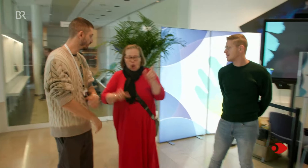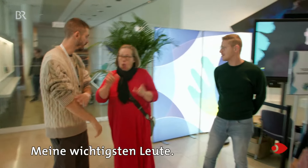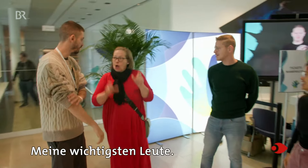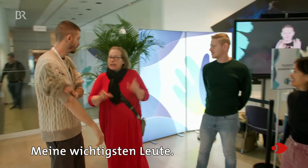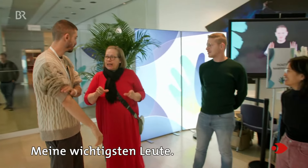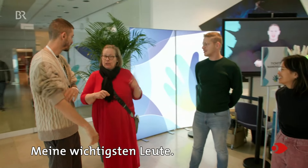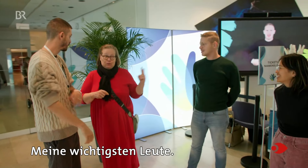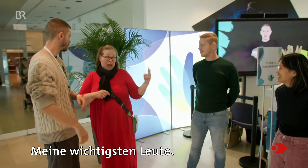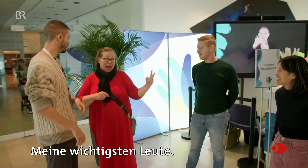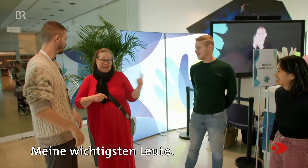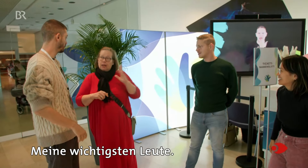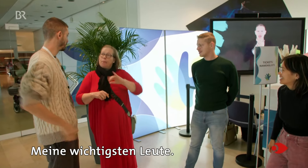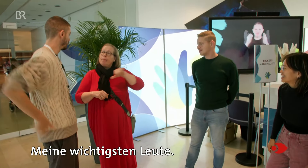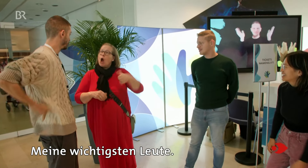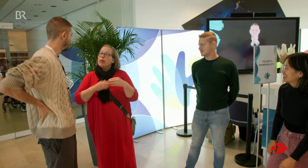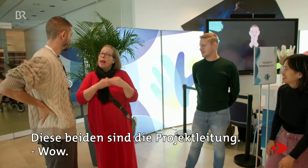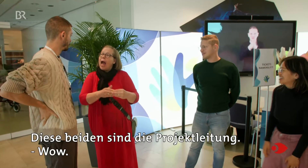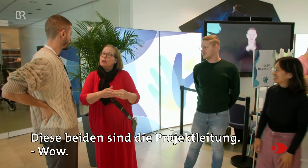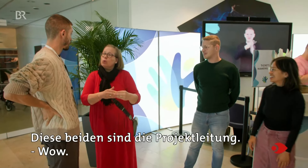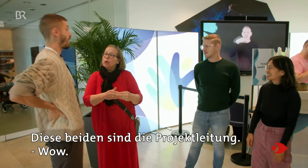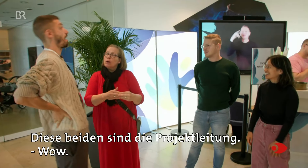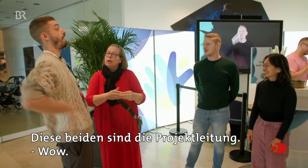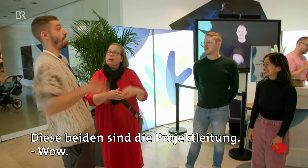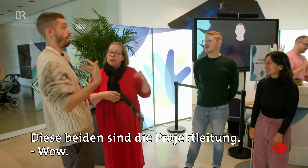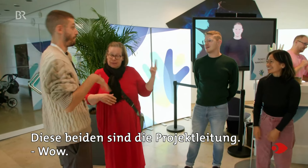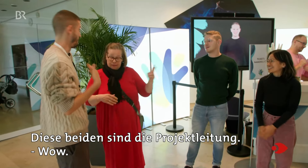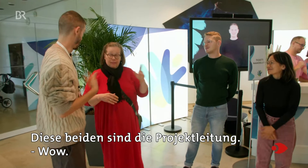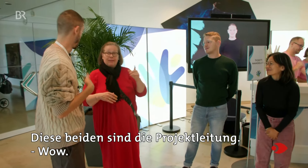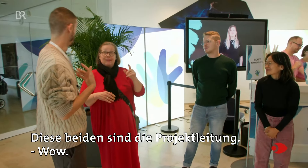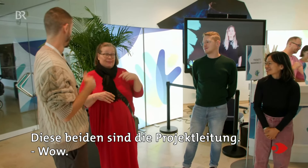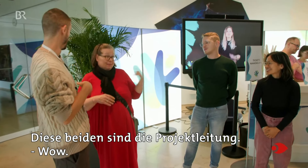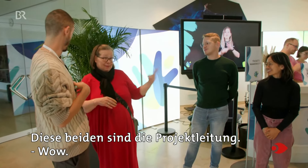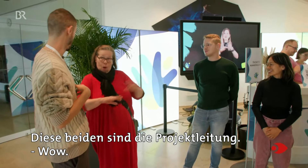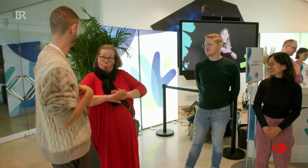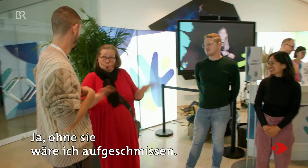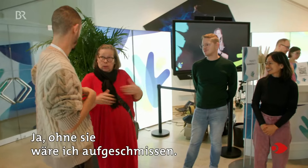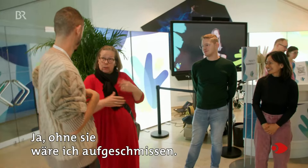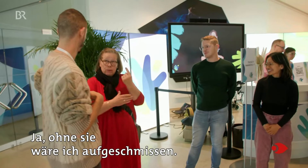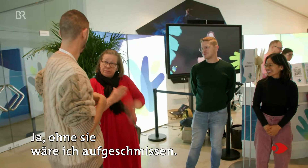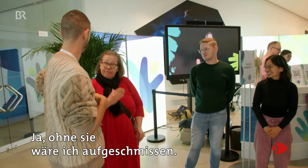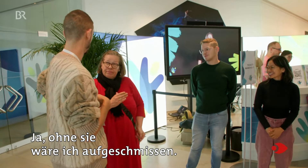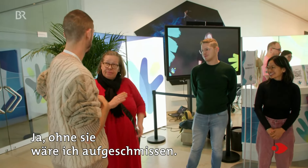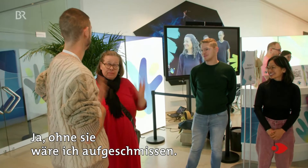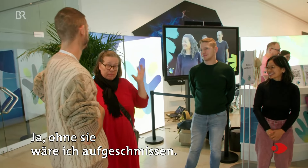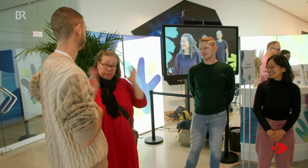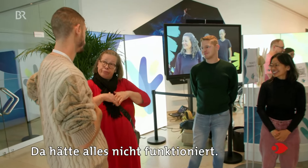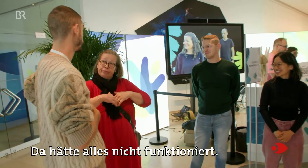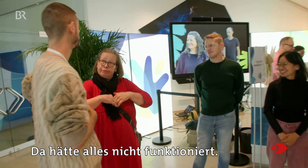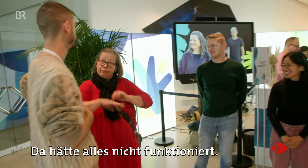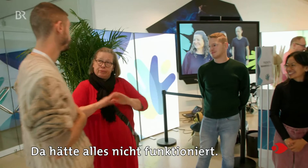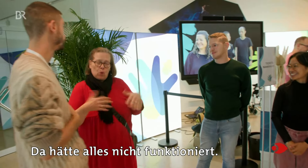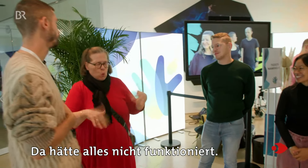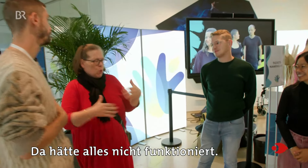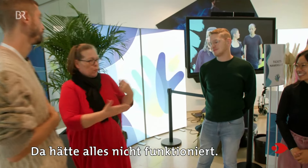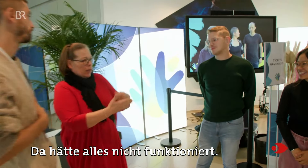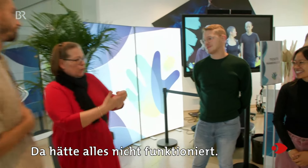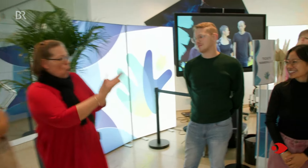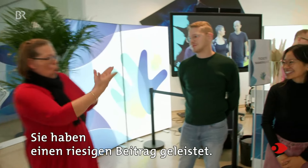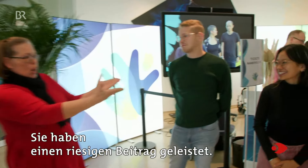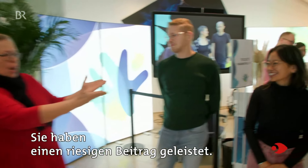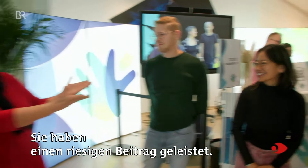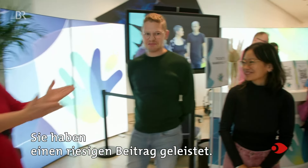vorstellen. Meine wichtigsten Leute. Diese beiden sind die Projektleitung. Wow. Ja, ohne sie wäre ich aufgeschmissen. Da hätte alles nicht